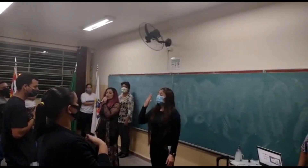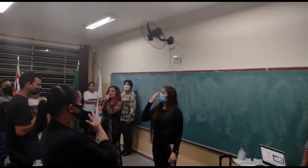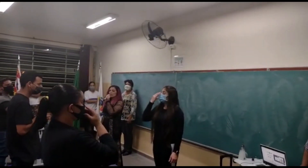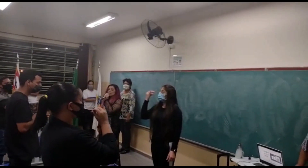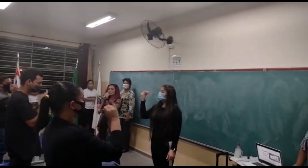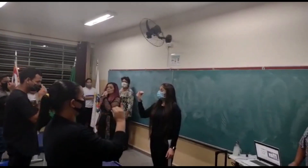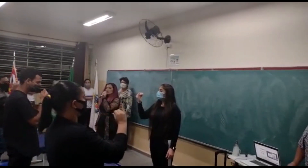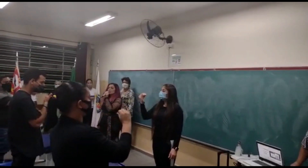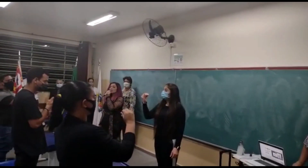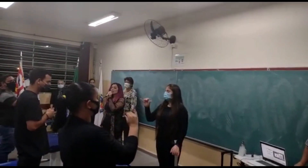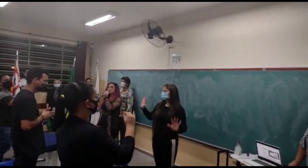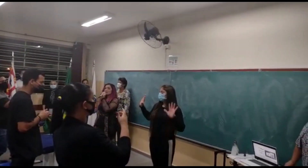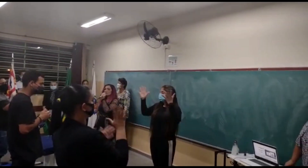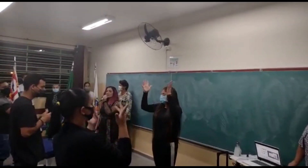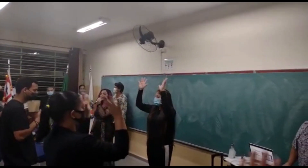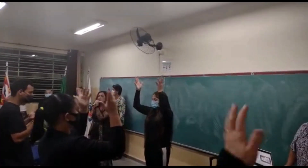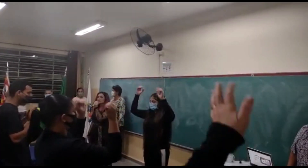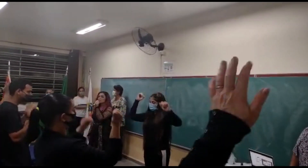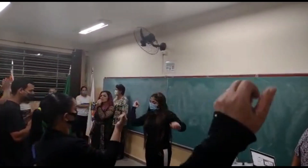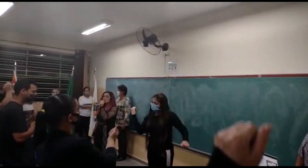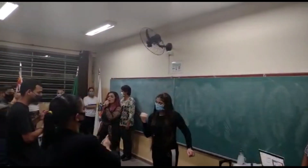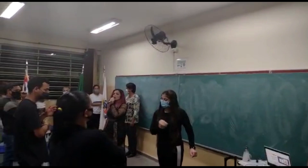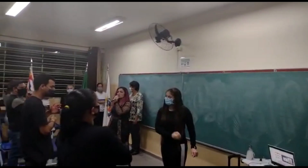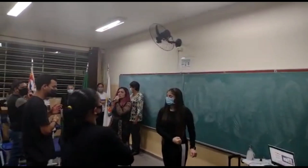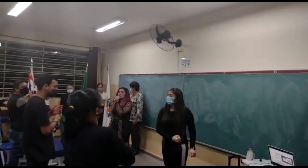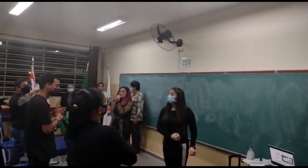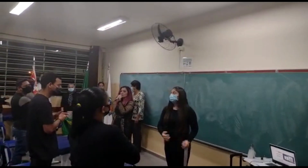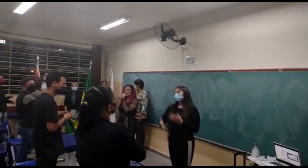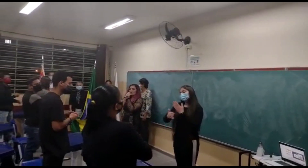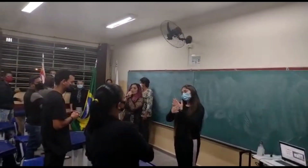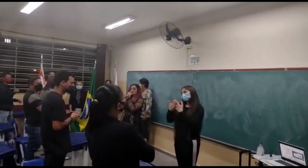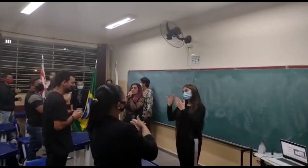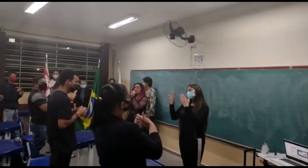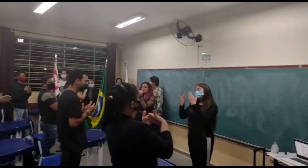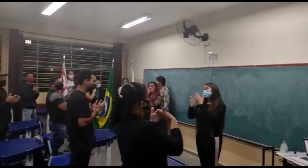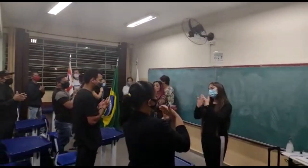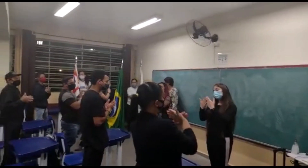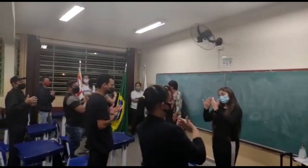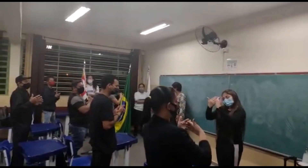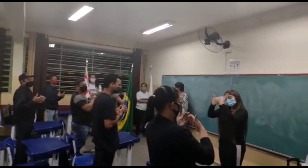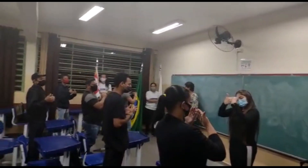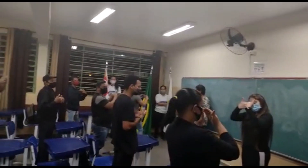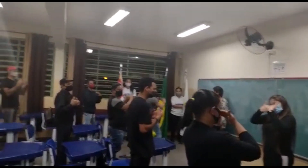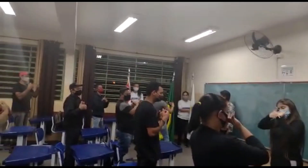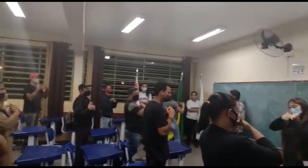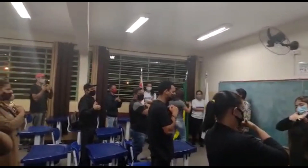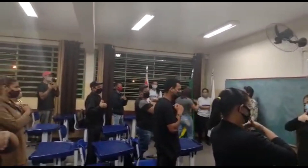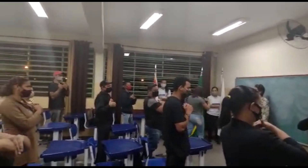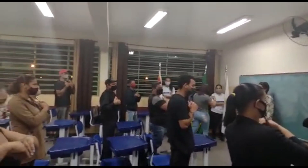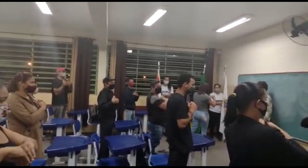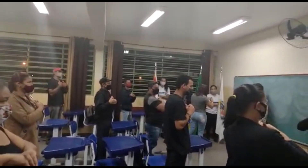Tatuí na festa de São Jorge A tendura é tua